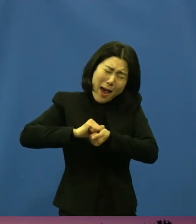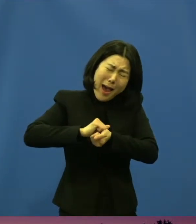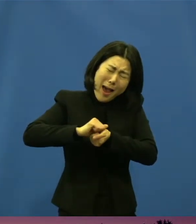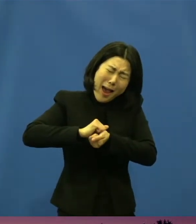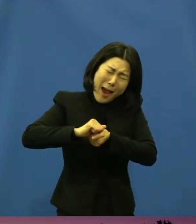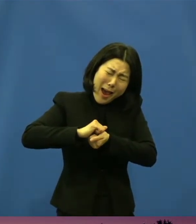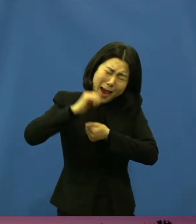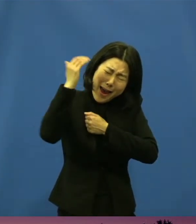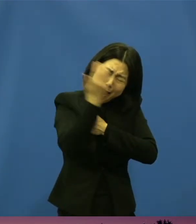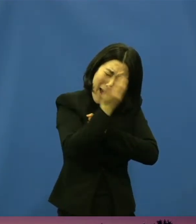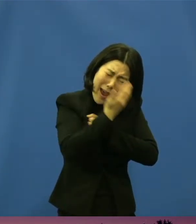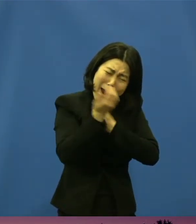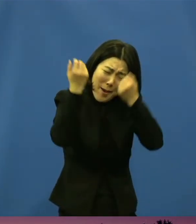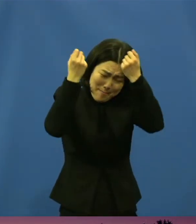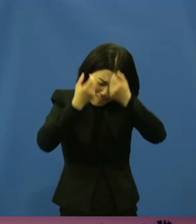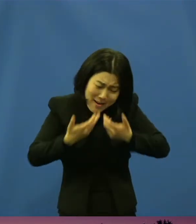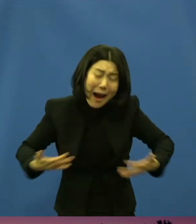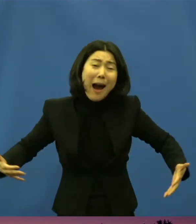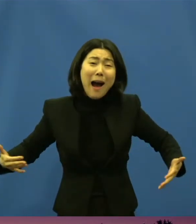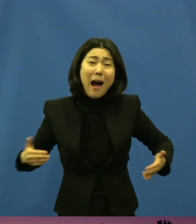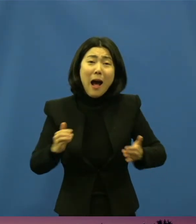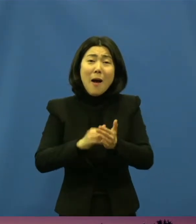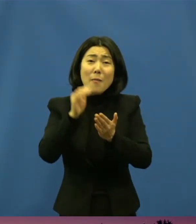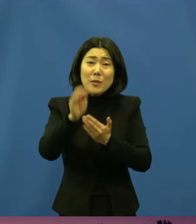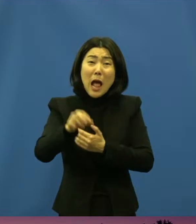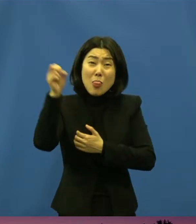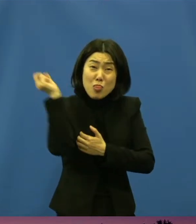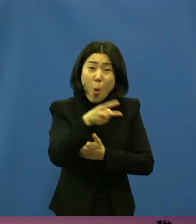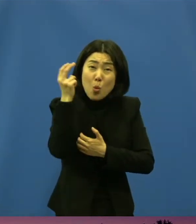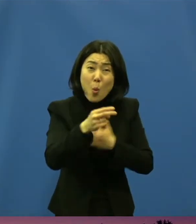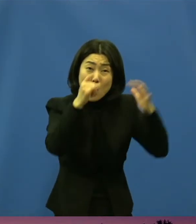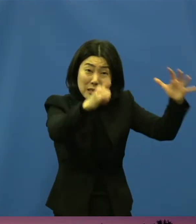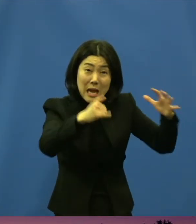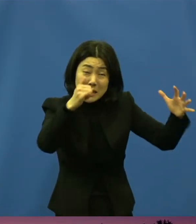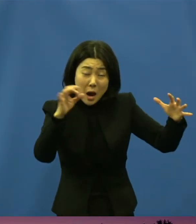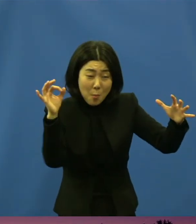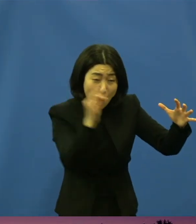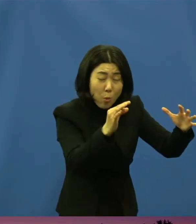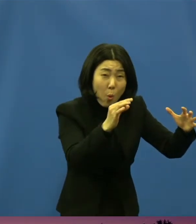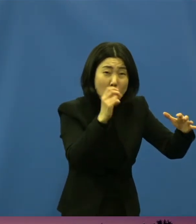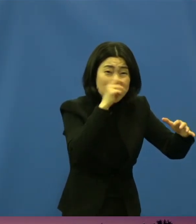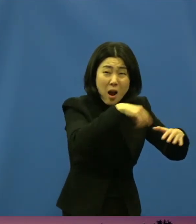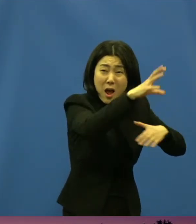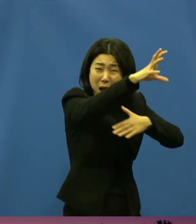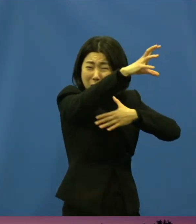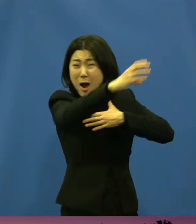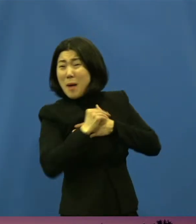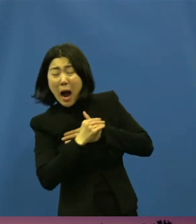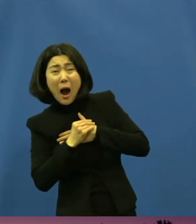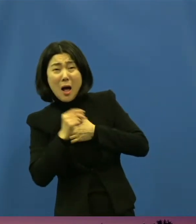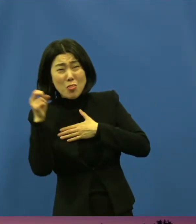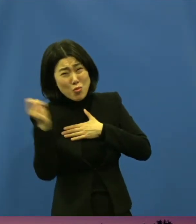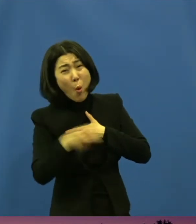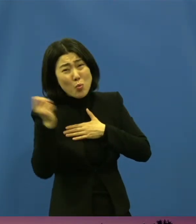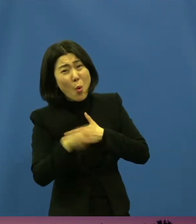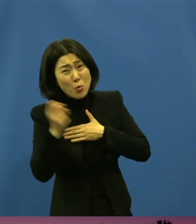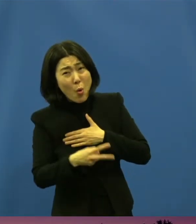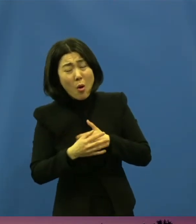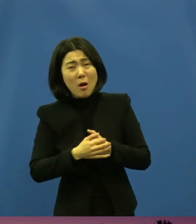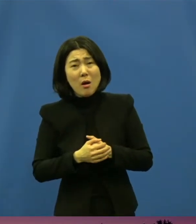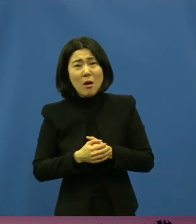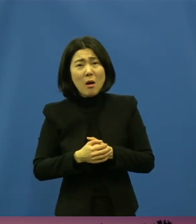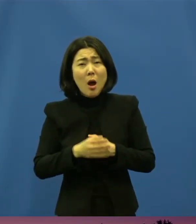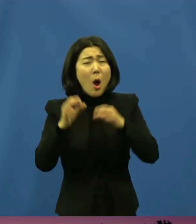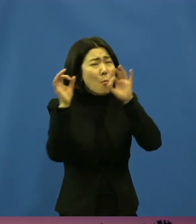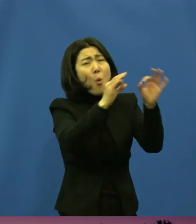무섭습니다. 삶의 죄에 오염되는 경로를 막아야 돼요. 죄의 쓰레기들이